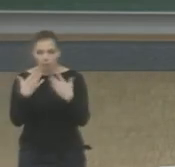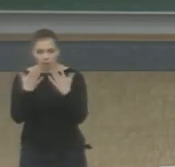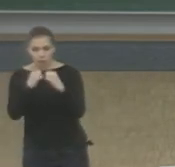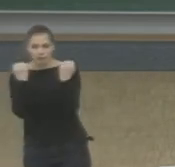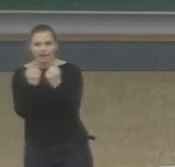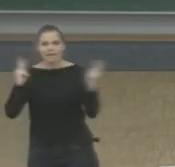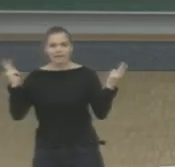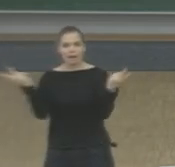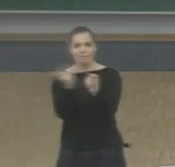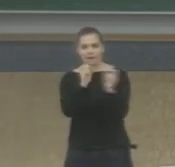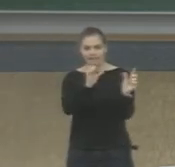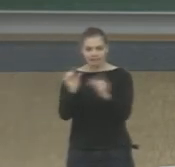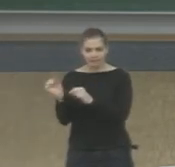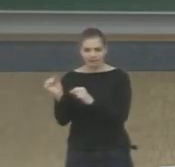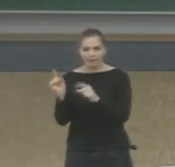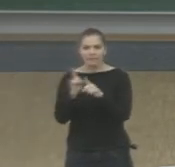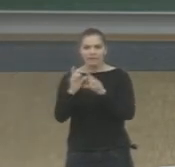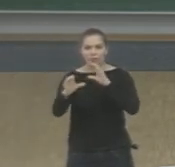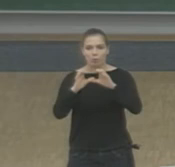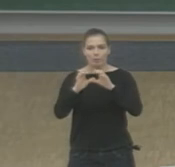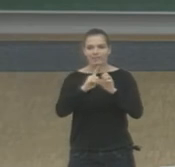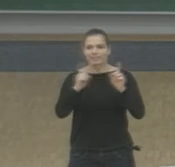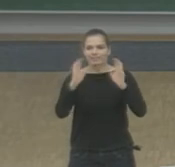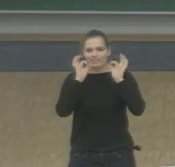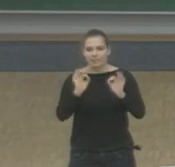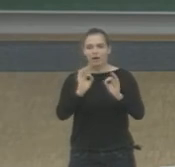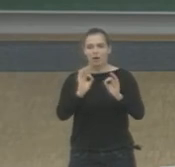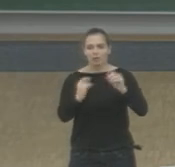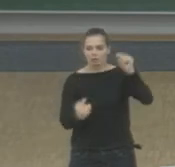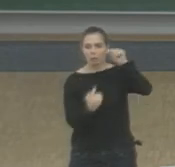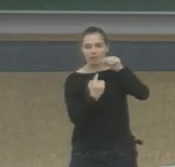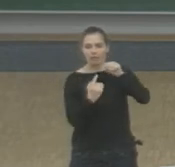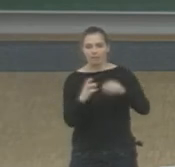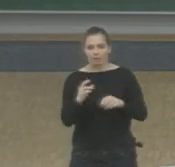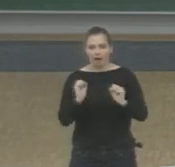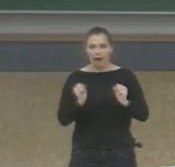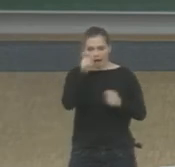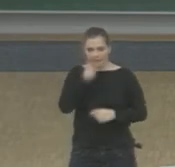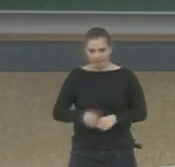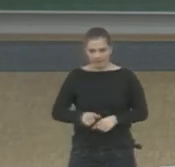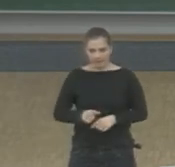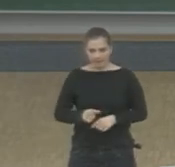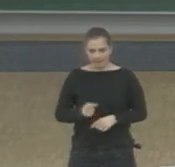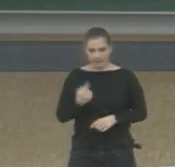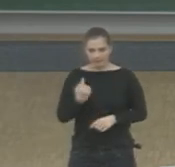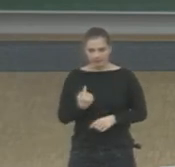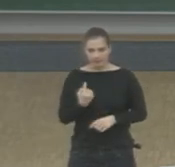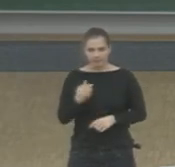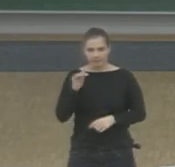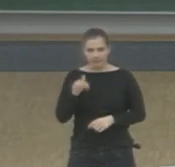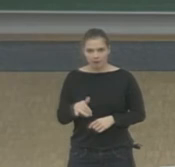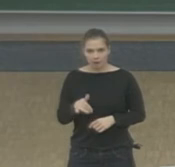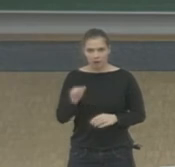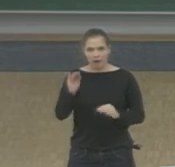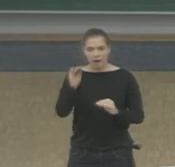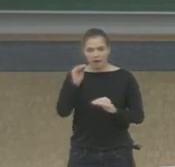ist nun eine Asymmetrie der Kommunikation. Der Agent verfügt über einen Informations- und